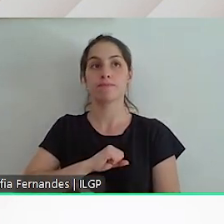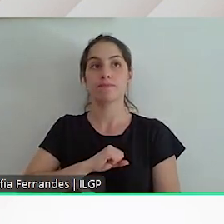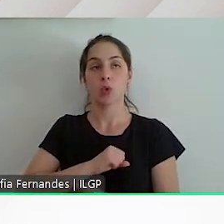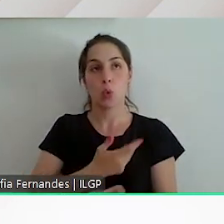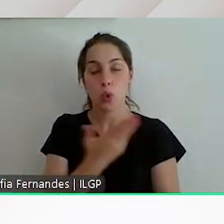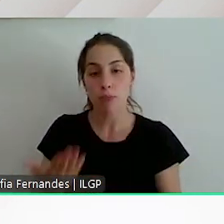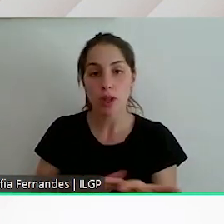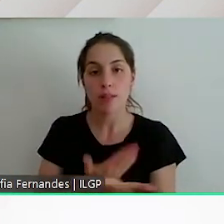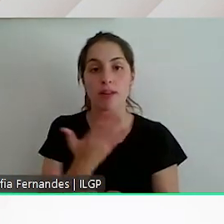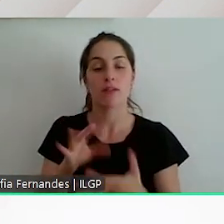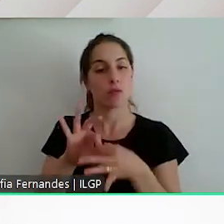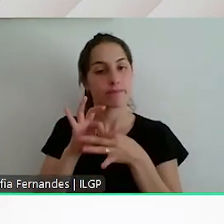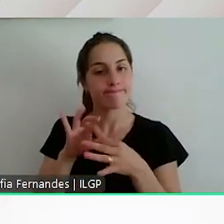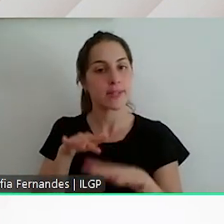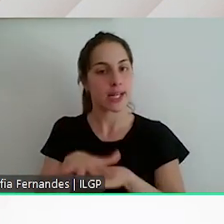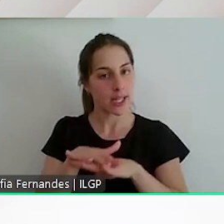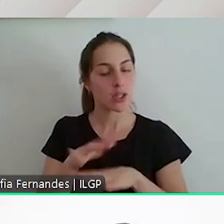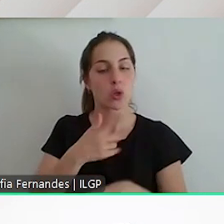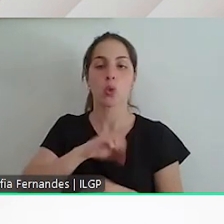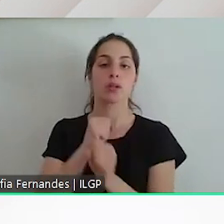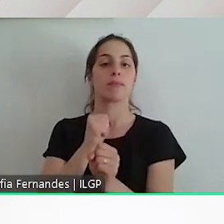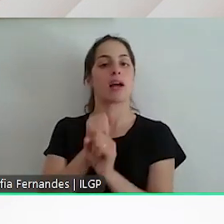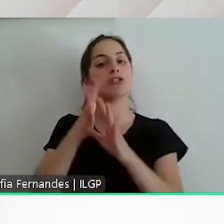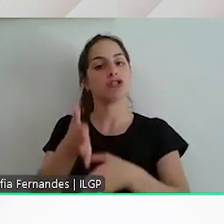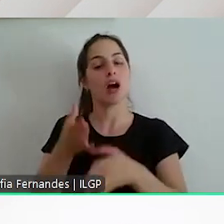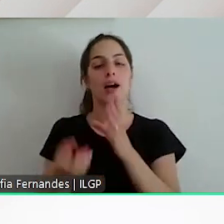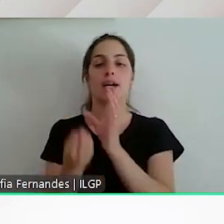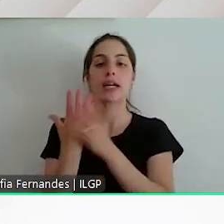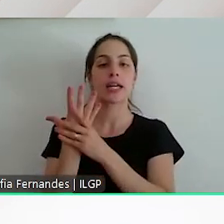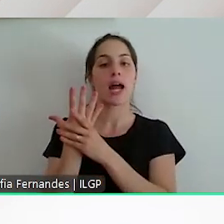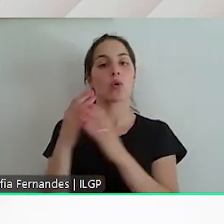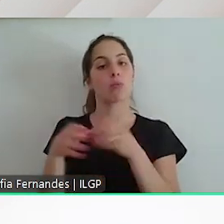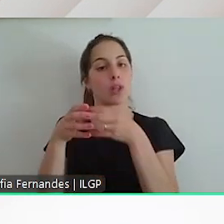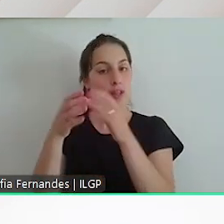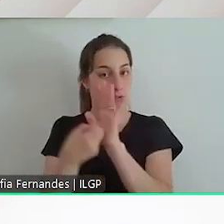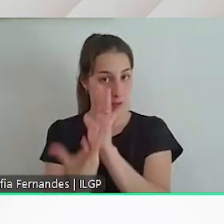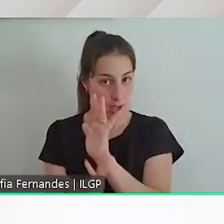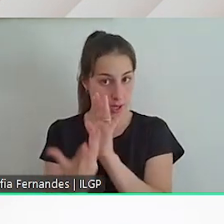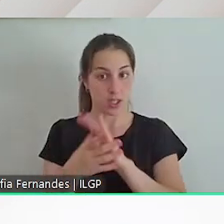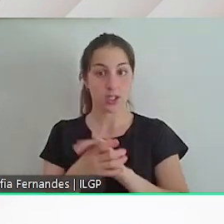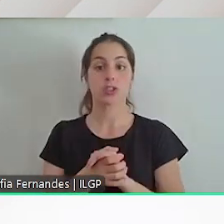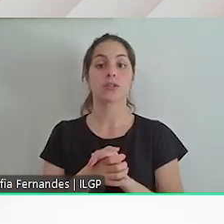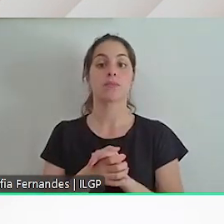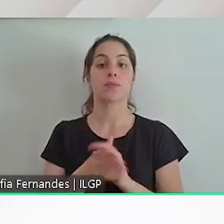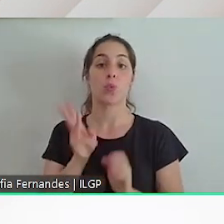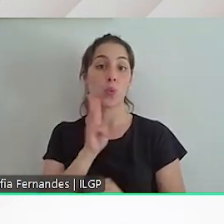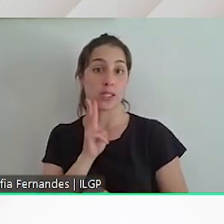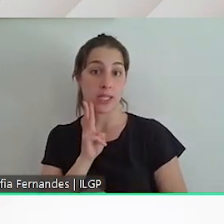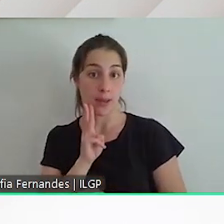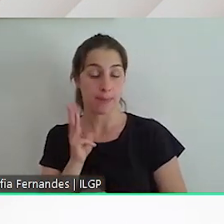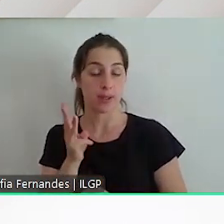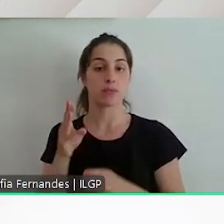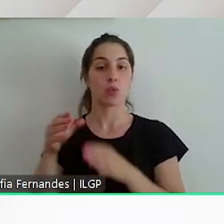colaborativo e de rede. Estamos a trabalhar já na criação de várias comunidades no WhatsApp por áreas